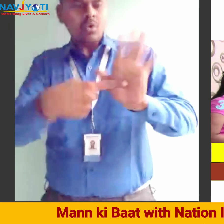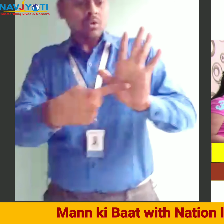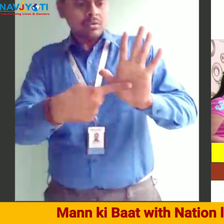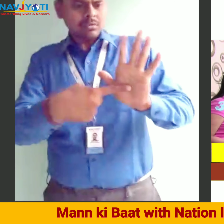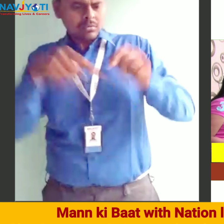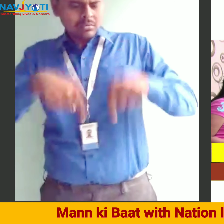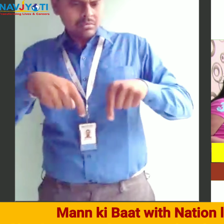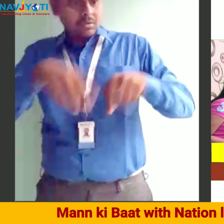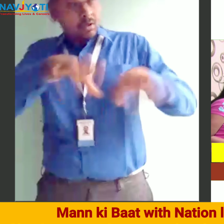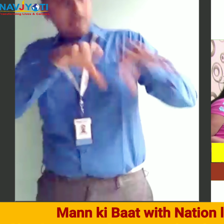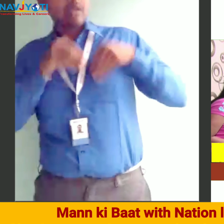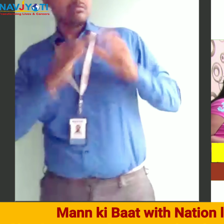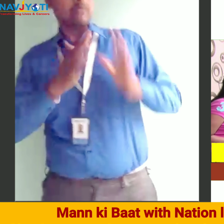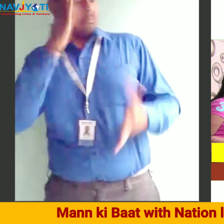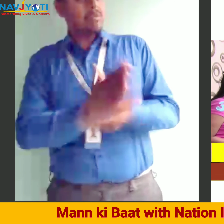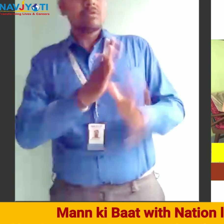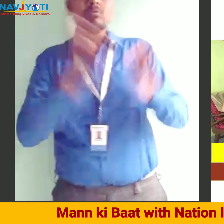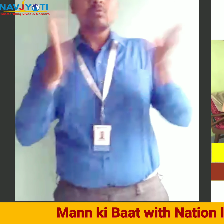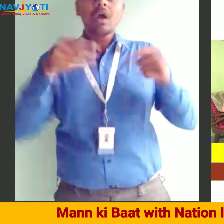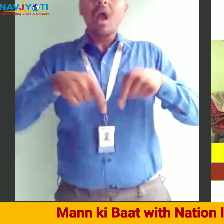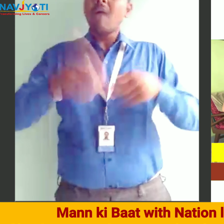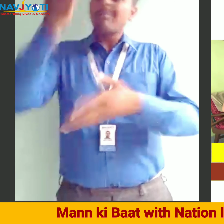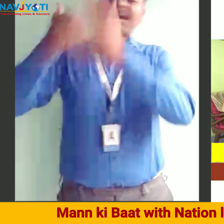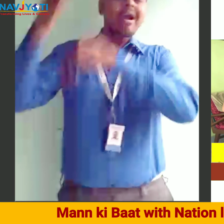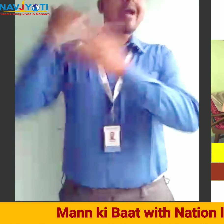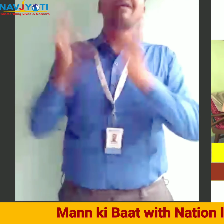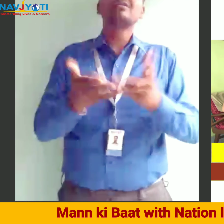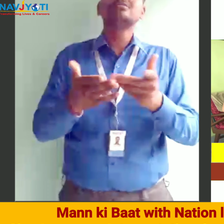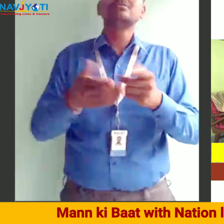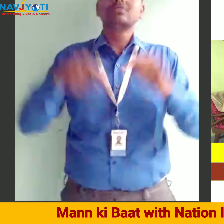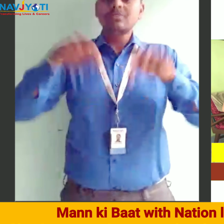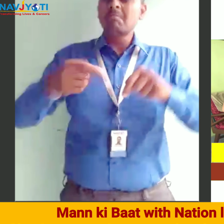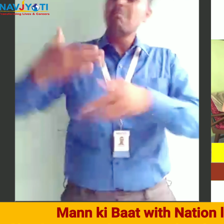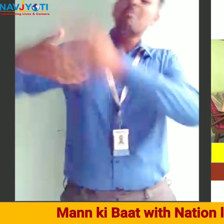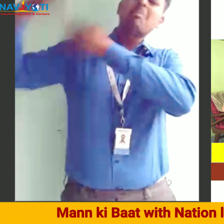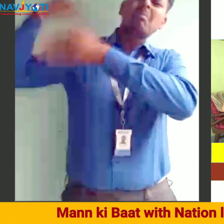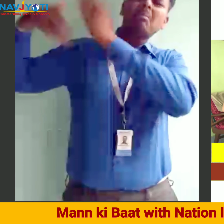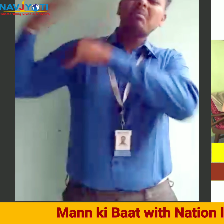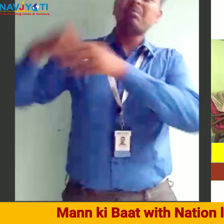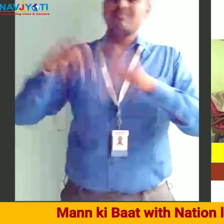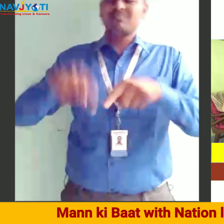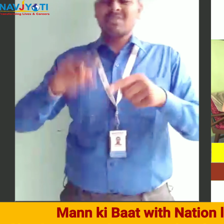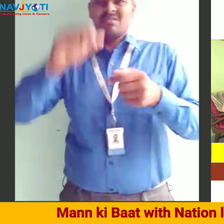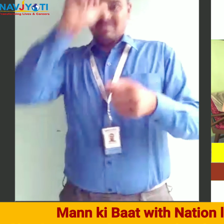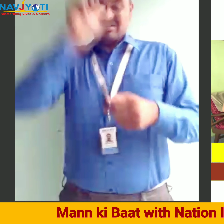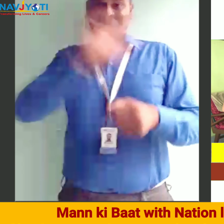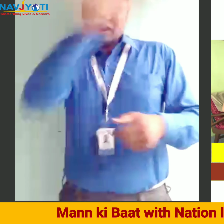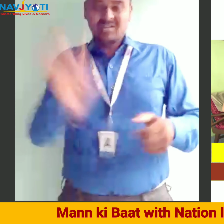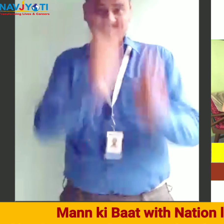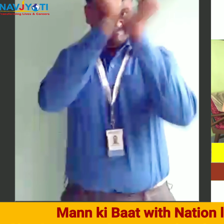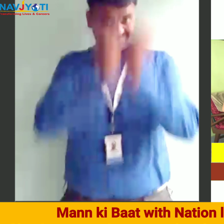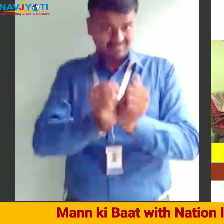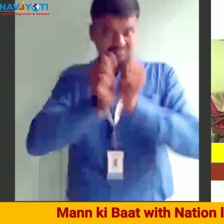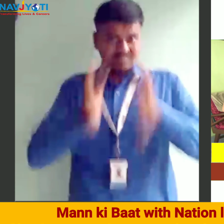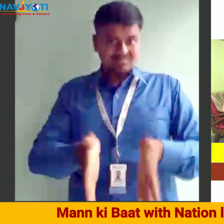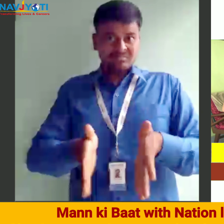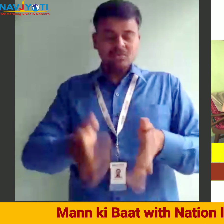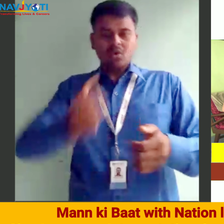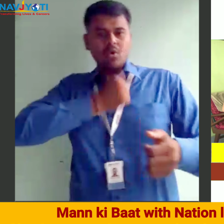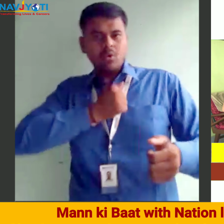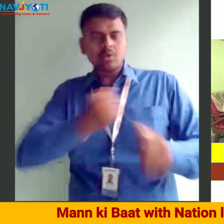ले लेते हैं। संभवतः इसके पीछे एक बहुत बड़ा कारण सैकड़ों वर्षों की हमारी गुलामी का कालखंड रहा